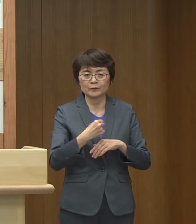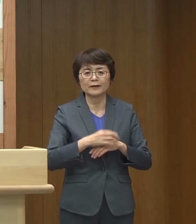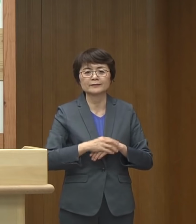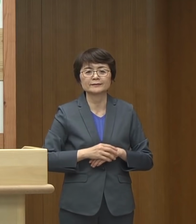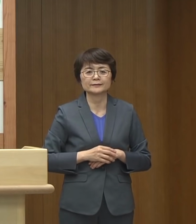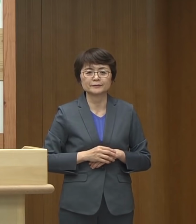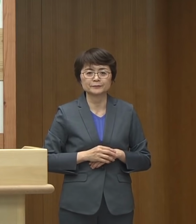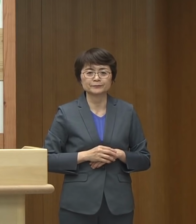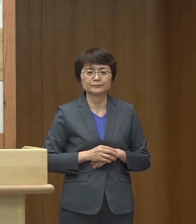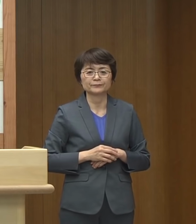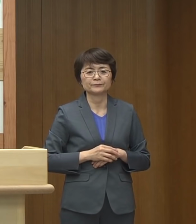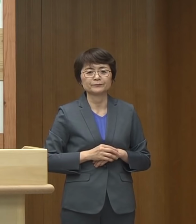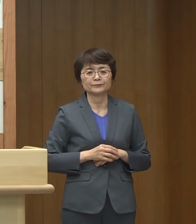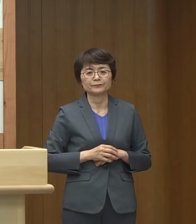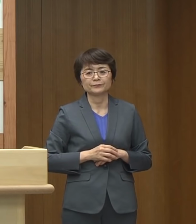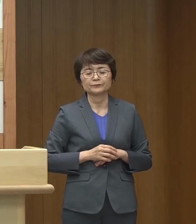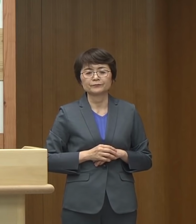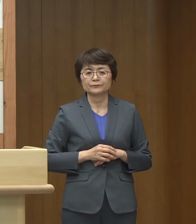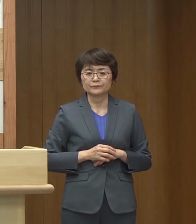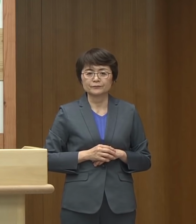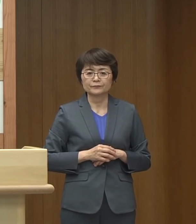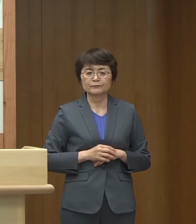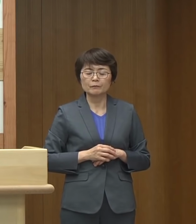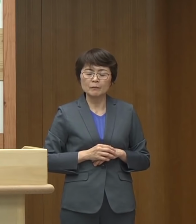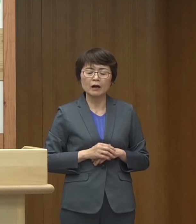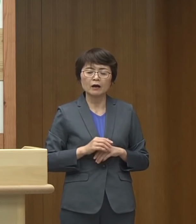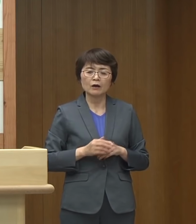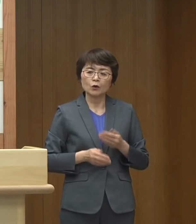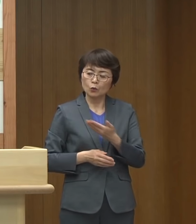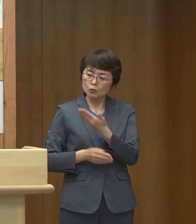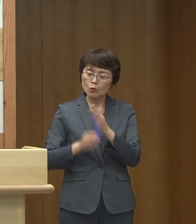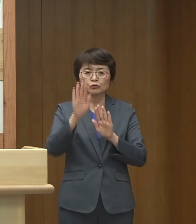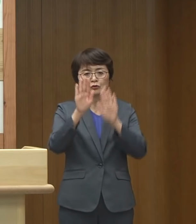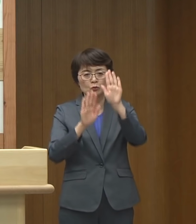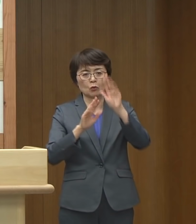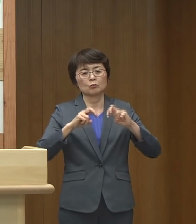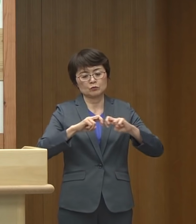。まあ、こういった状況分析を